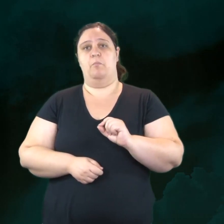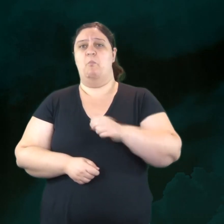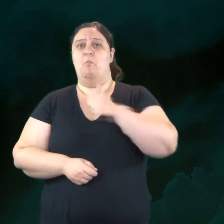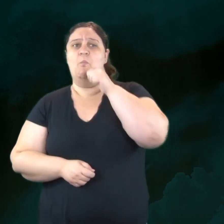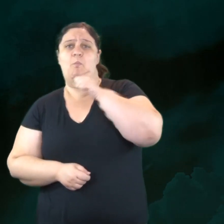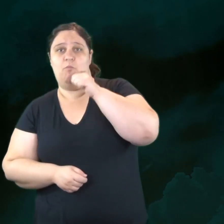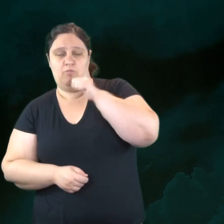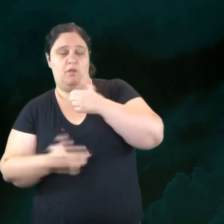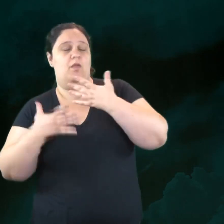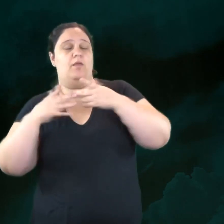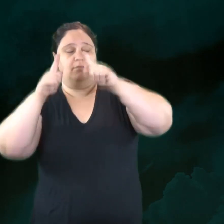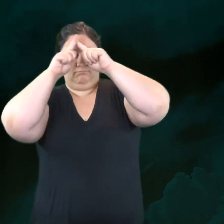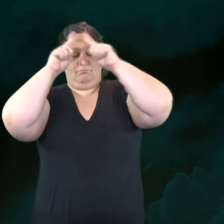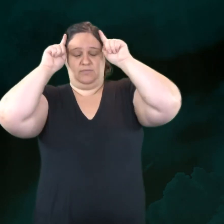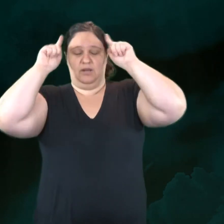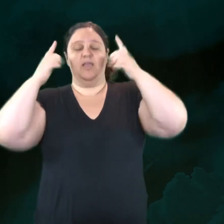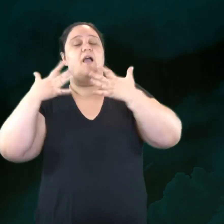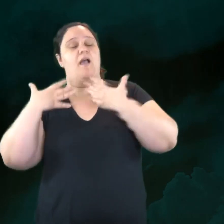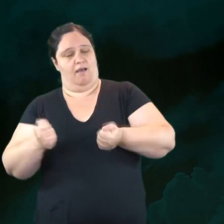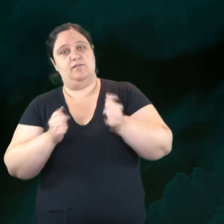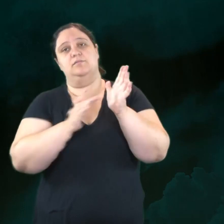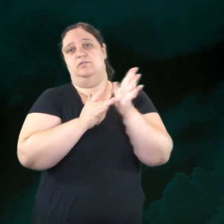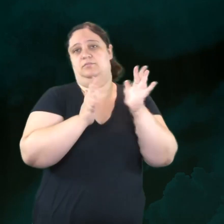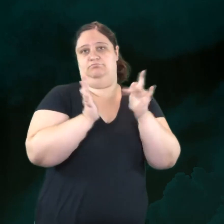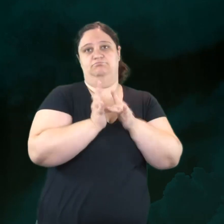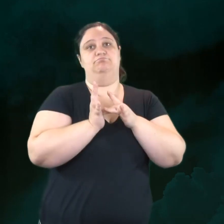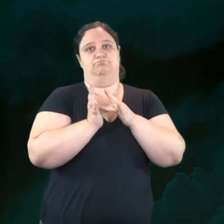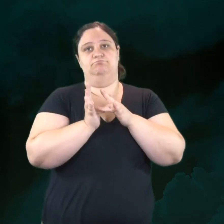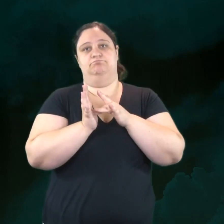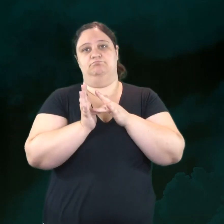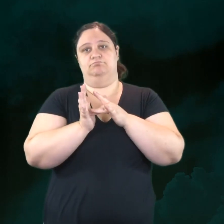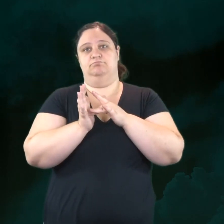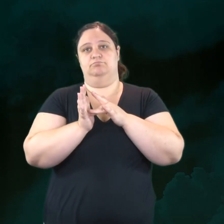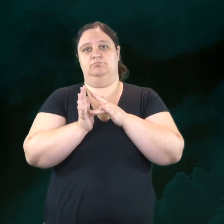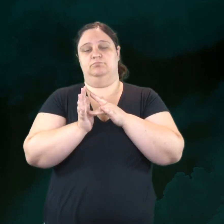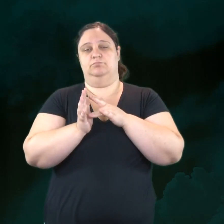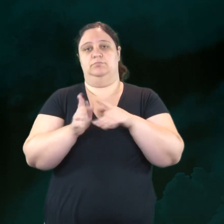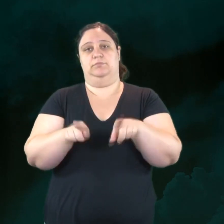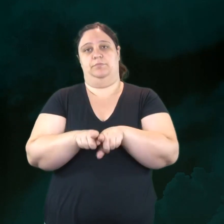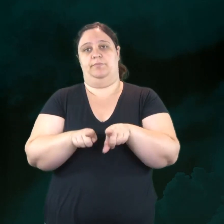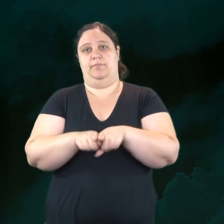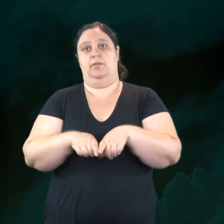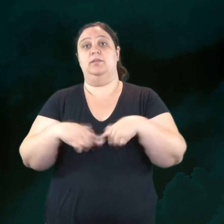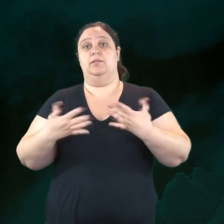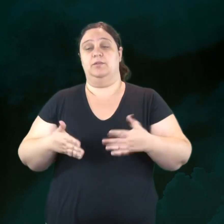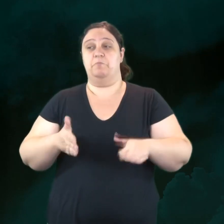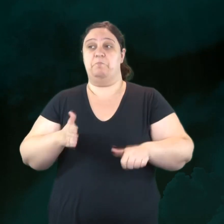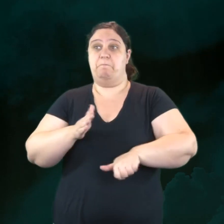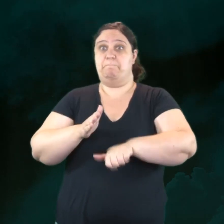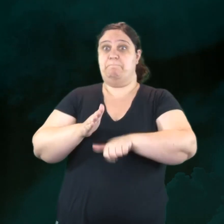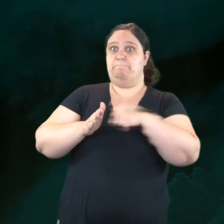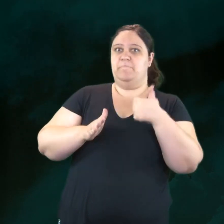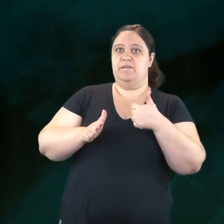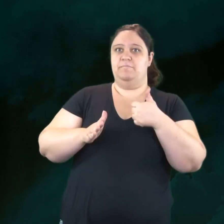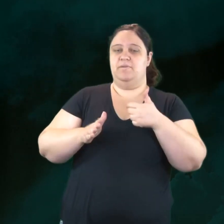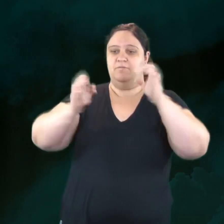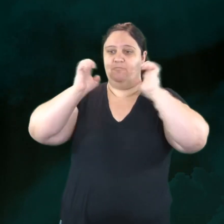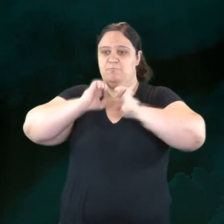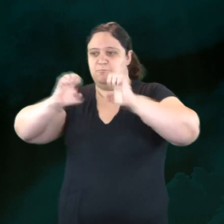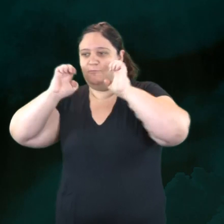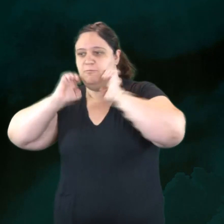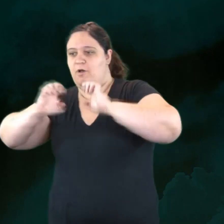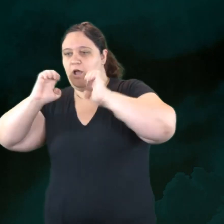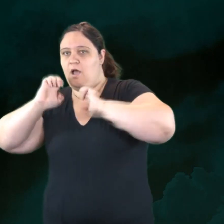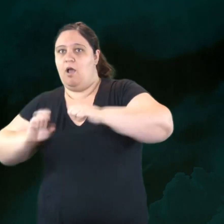mulheres gregas de alta posição. Quer dizer, pela primeira vez, ali se conseguiu, o Evangelho